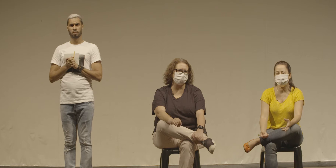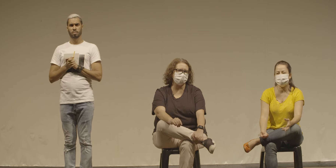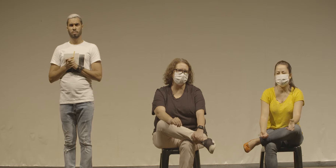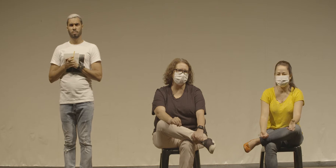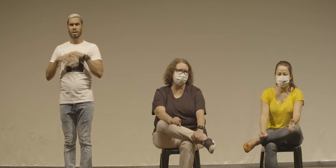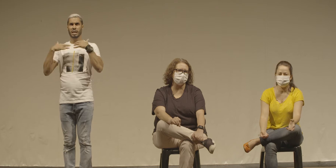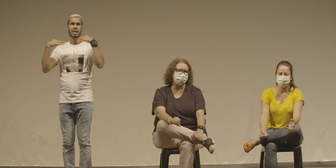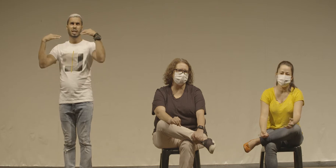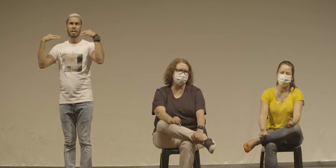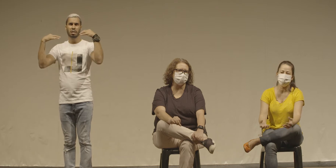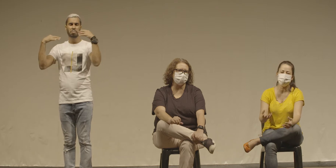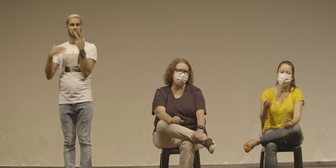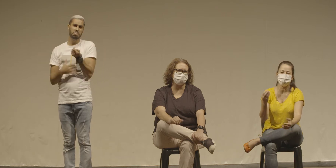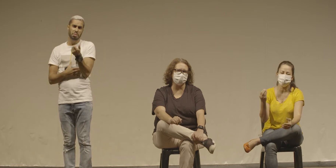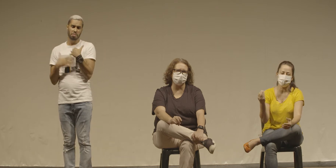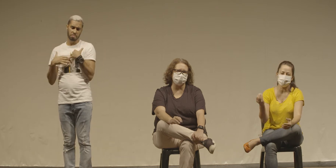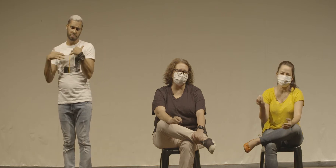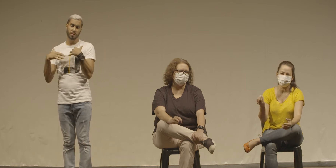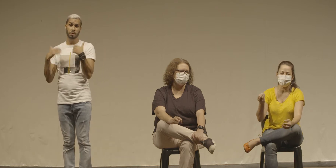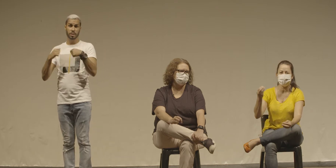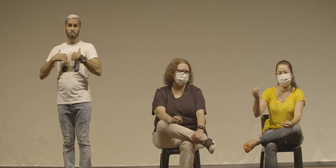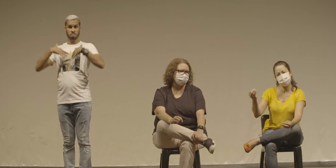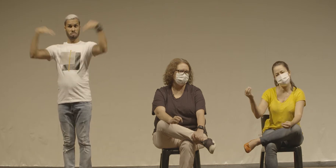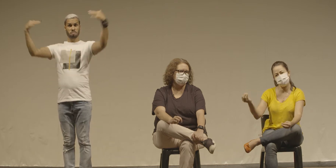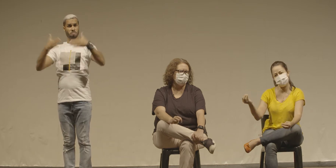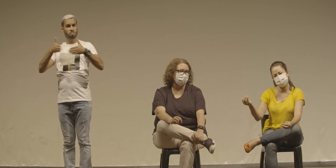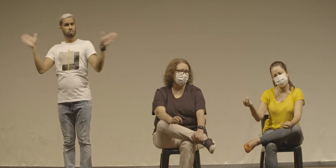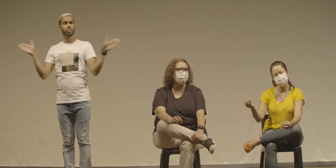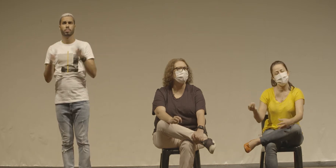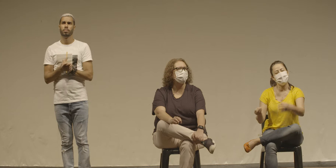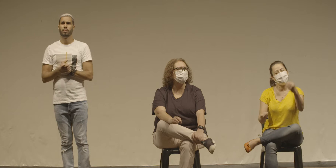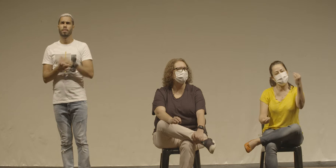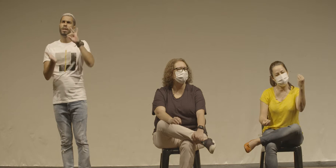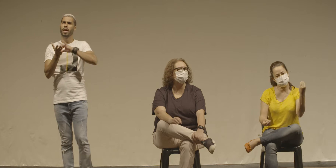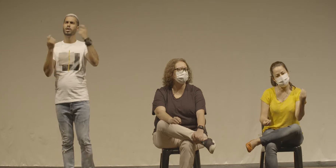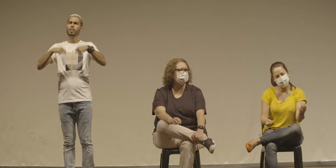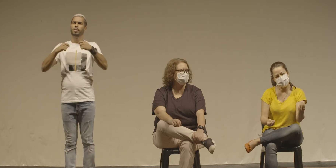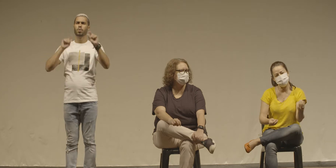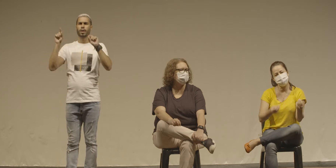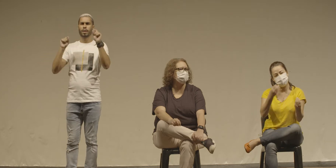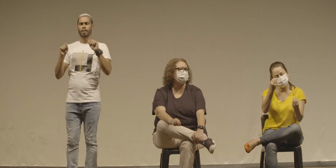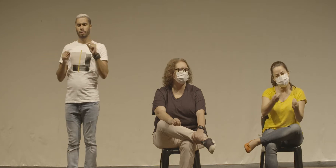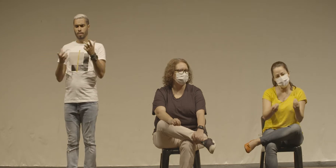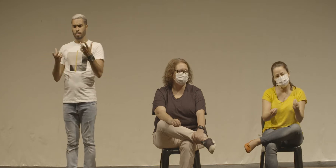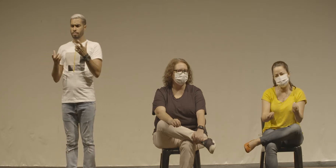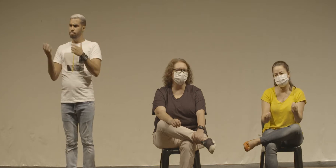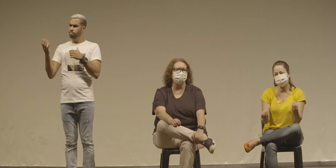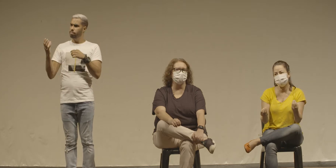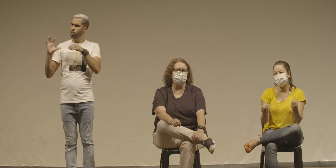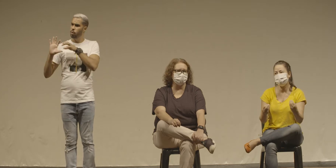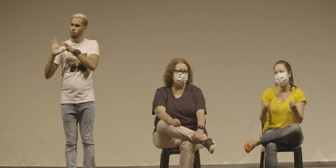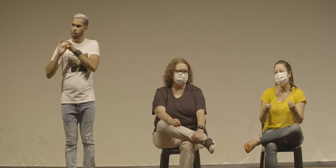isso, mas também pelo fato de que se a gente não contextualiza essas mulheres na sociedade,